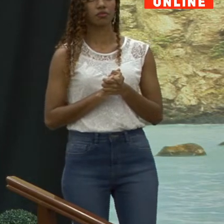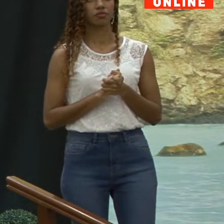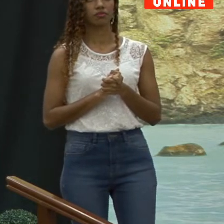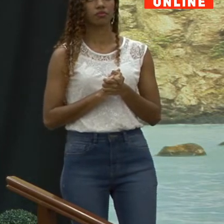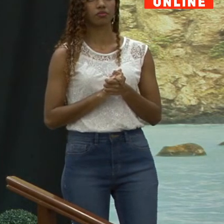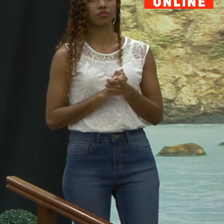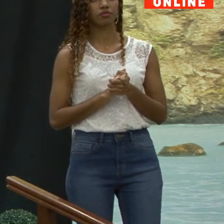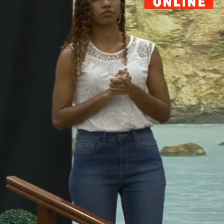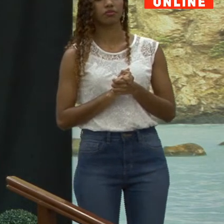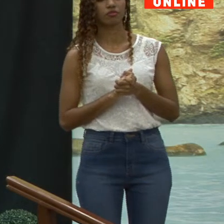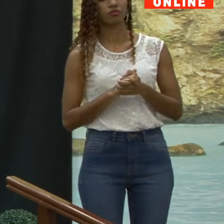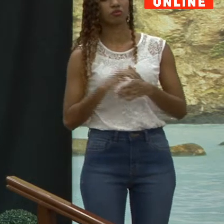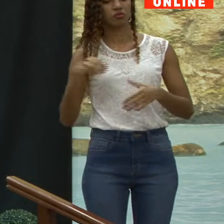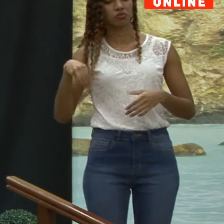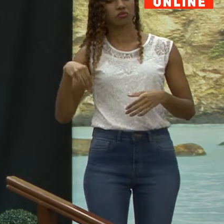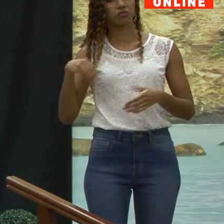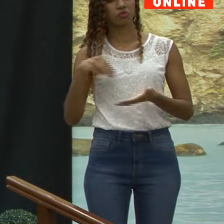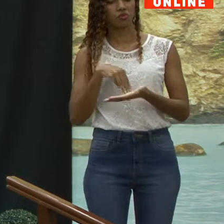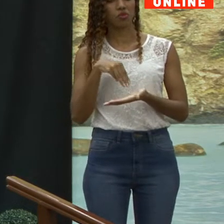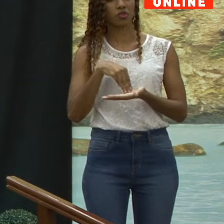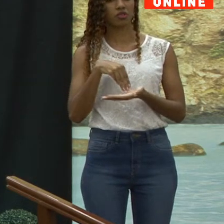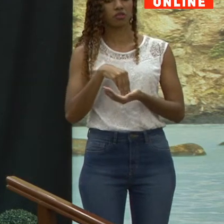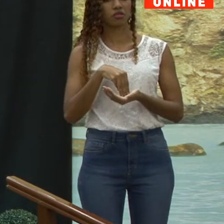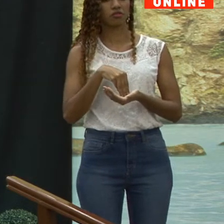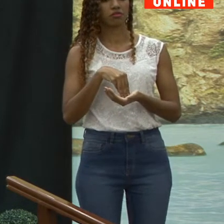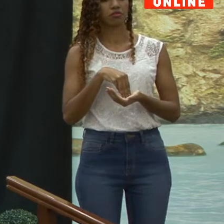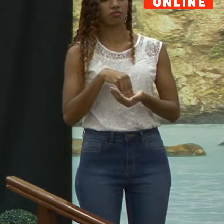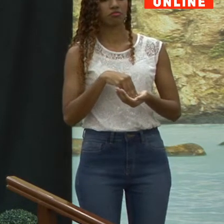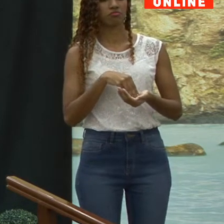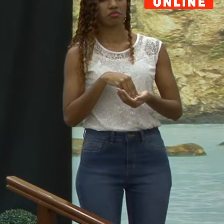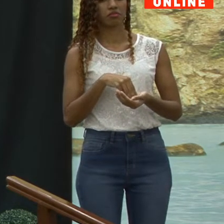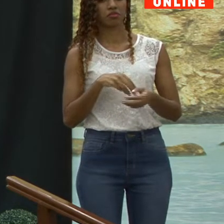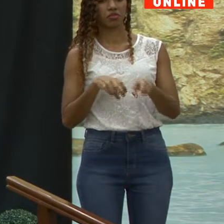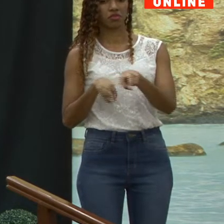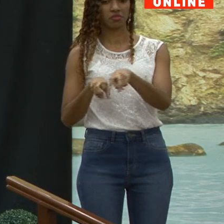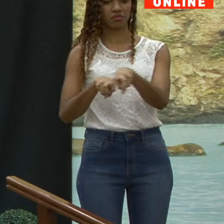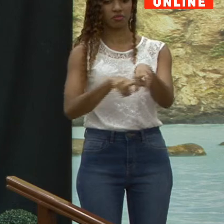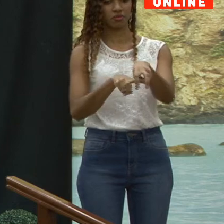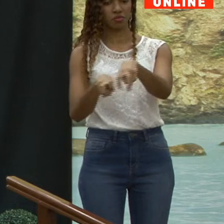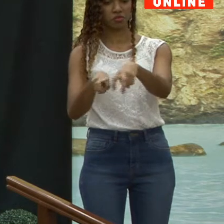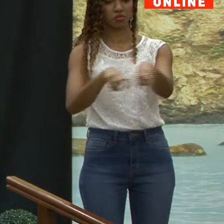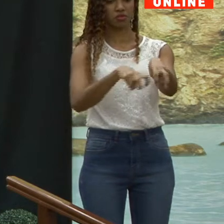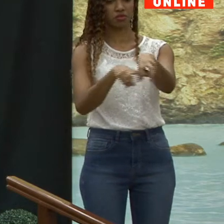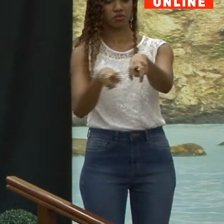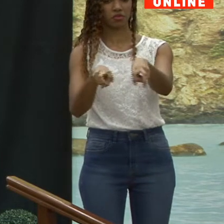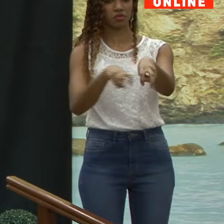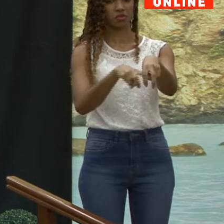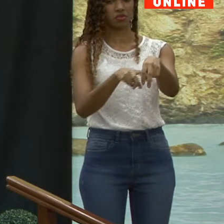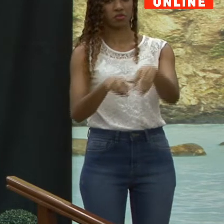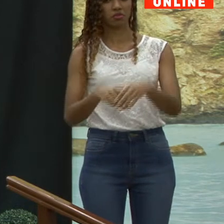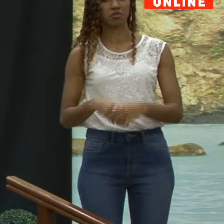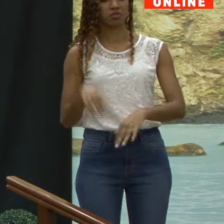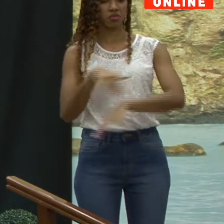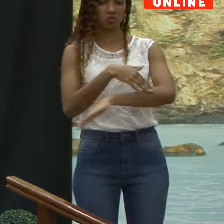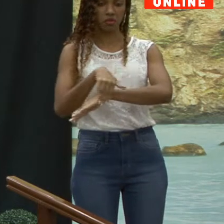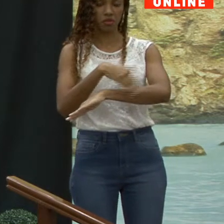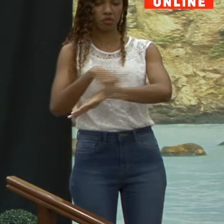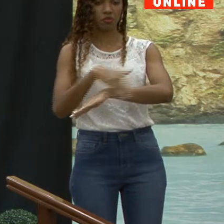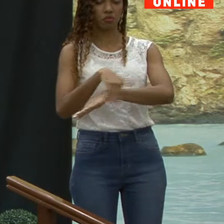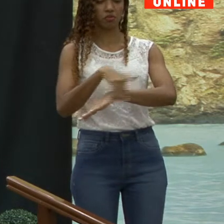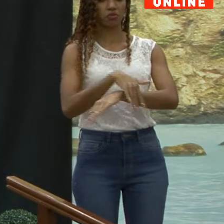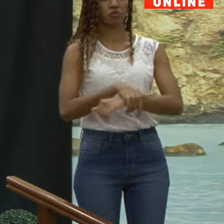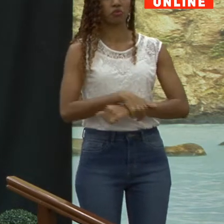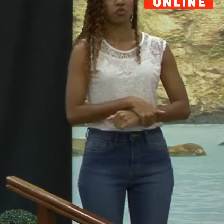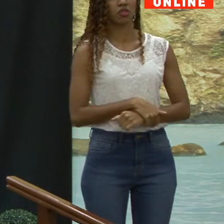de manhã o trânsito está aí cheio, né? Vai pegar uma Avenida Brasil de manhã, vai pegar aqui a